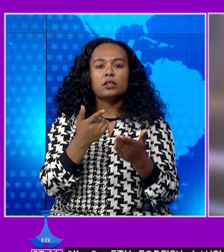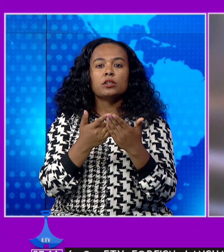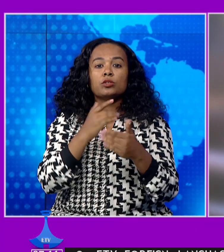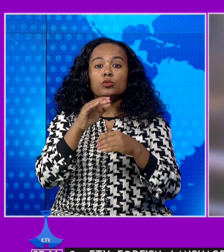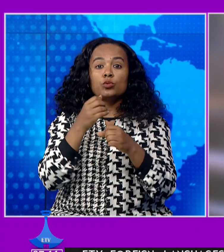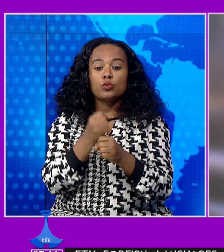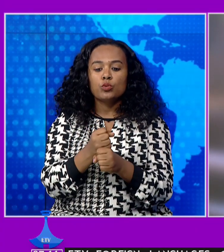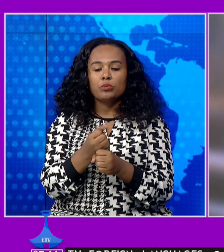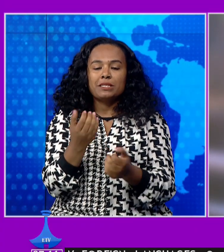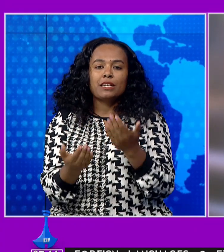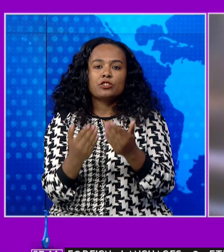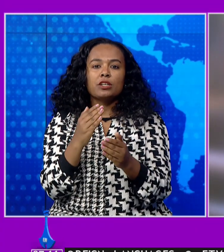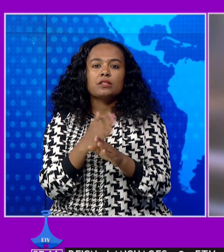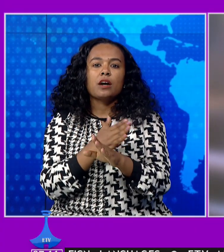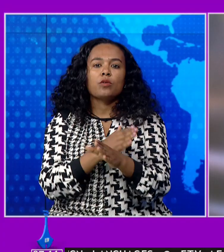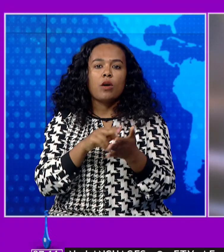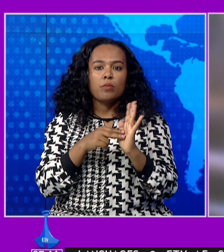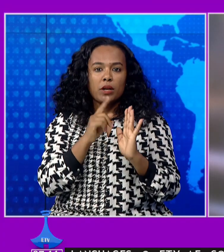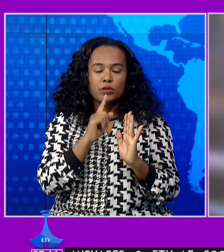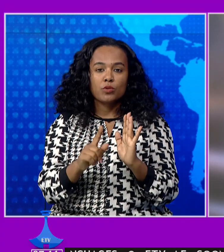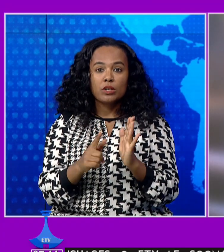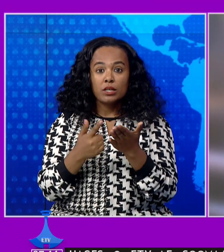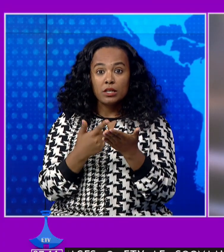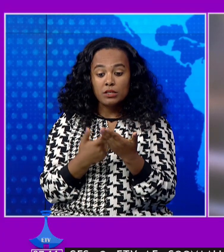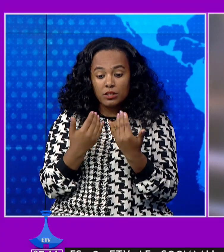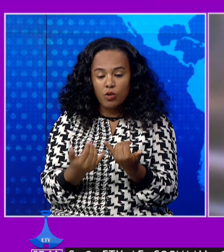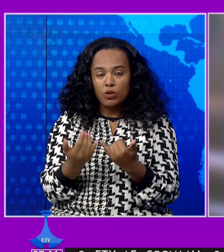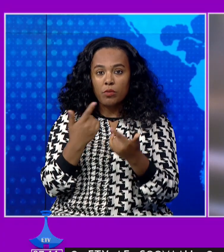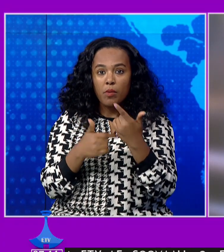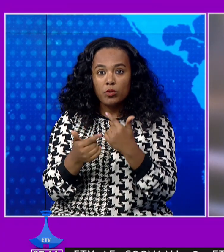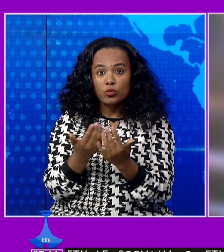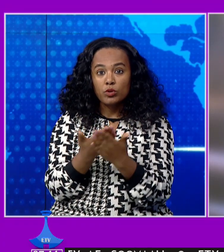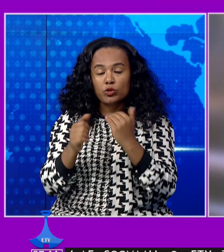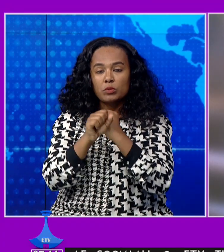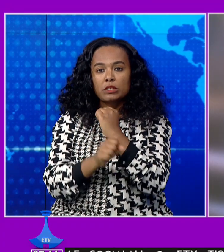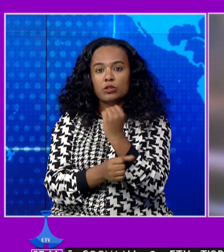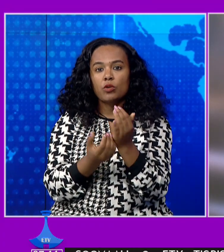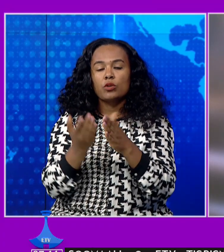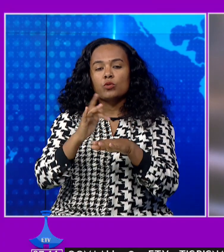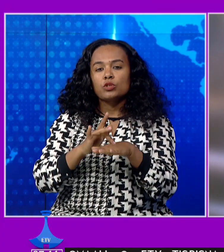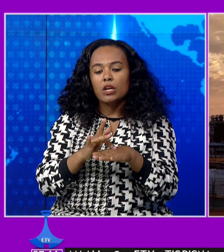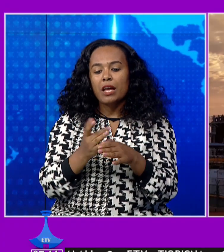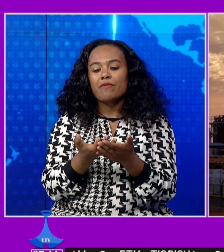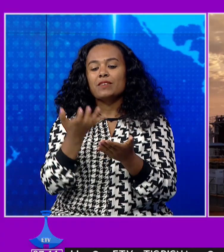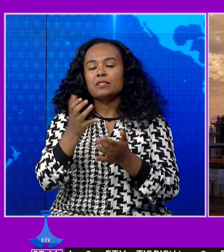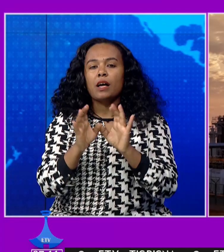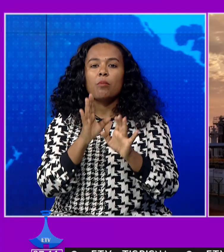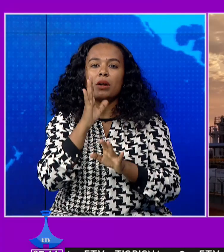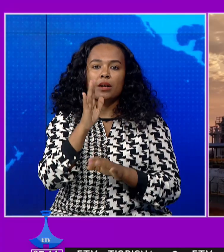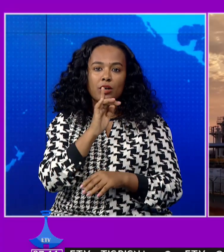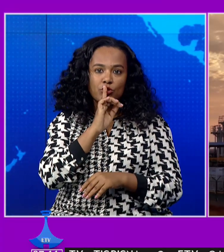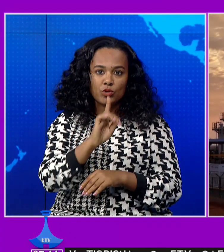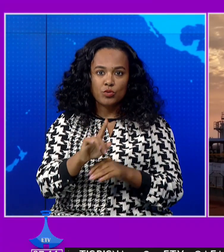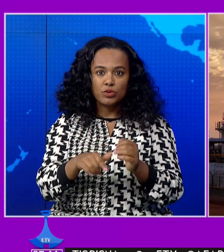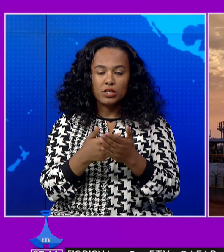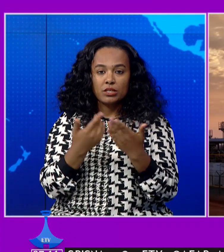ሚዛናችንን ያስተካክለዋል ማለት ነው። እስካሁን ድረስ የንግድ ሚዛናችን ቀውስ የሚያመጡ ነገሮች እነዚህ መሰረታዊ ነገሮች ላይ ኢንቨስት ለማድረጋችን ነው። ስለዚህ አሁን